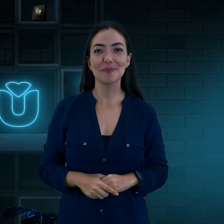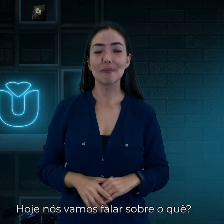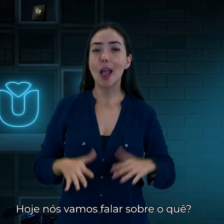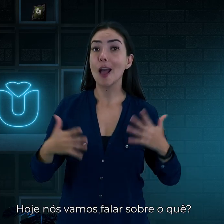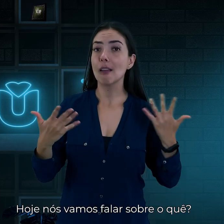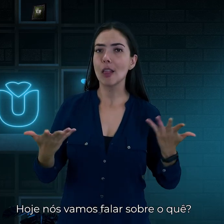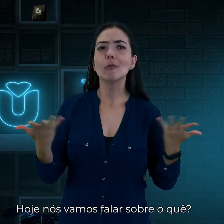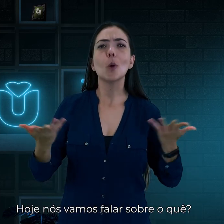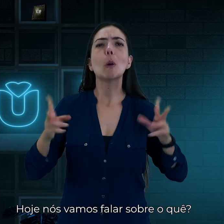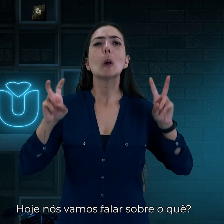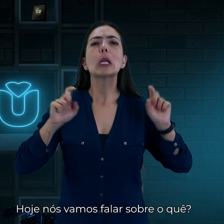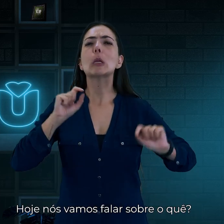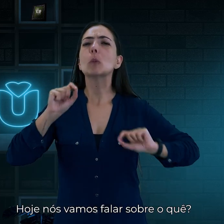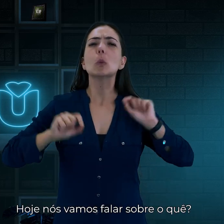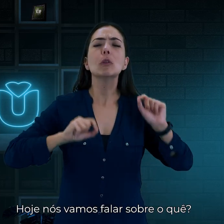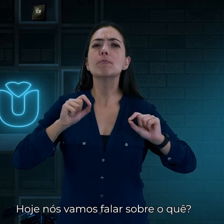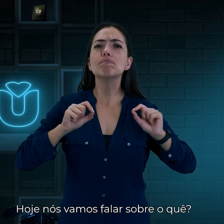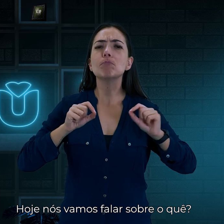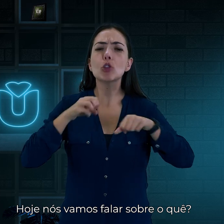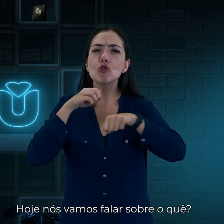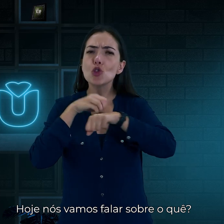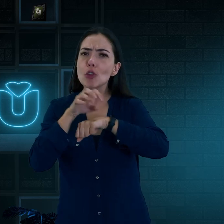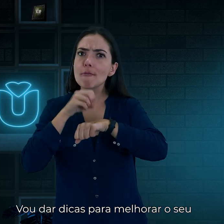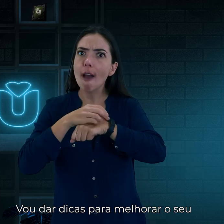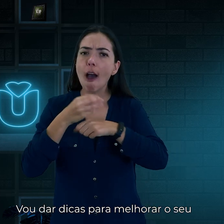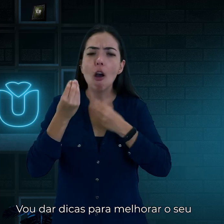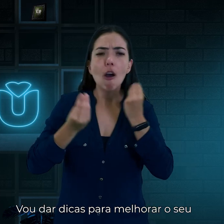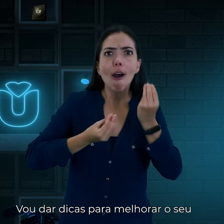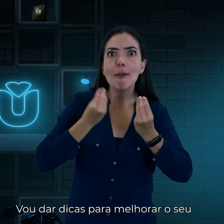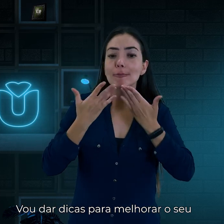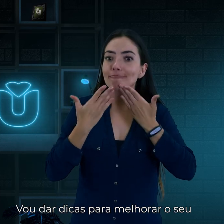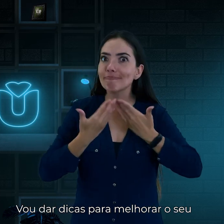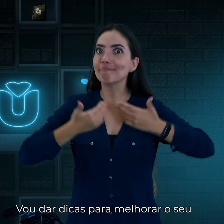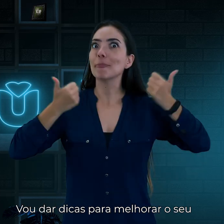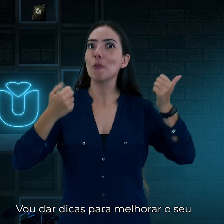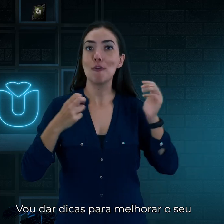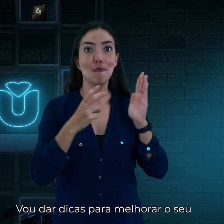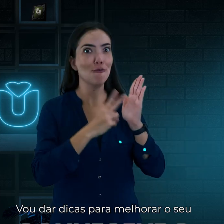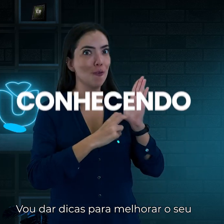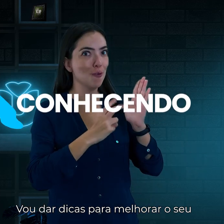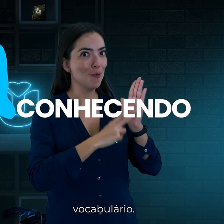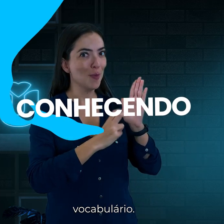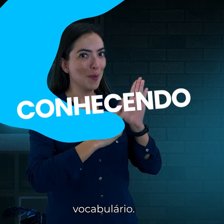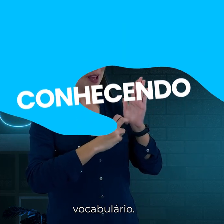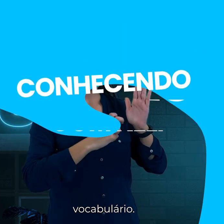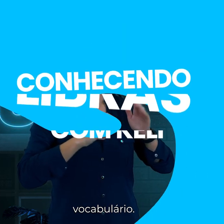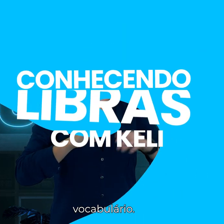Hoje, nós vamos falar sobre o quê? Vou dar dicas para melhorar o seu vocabulário.